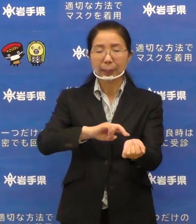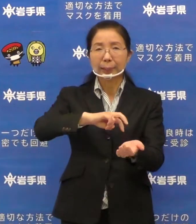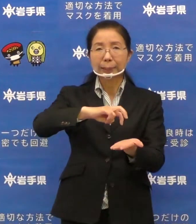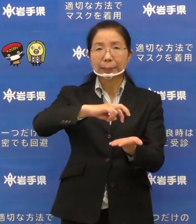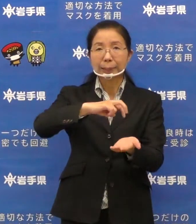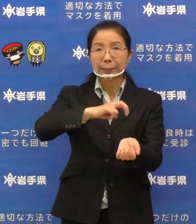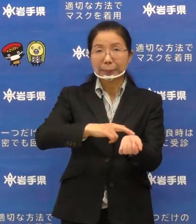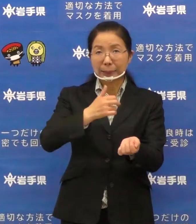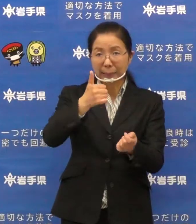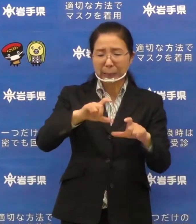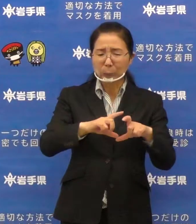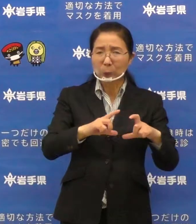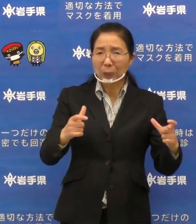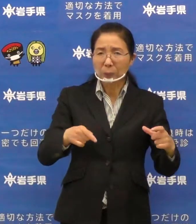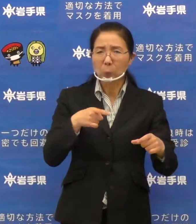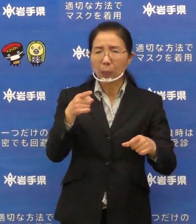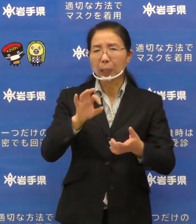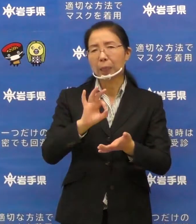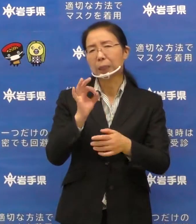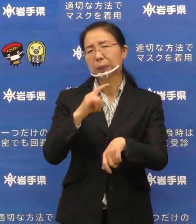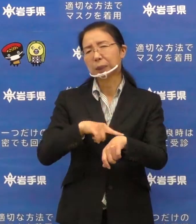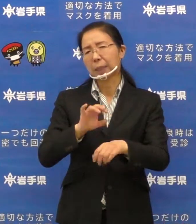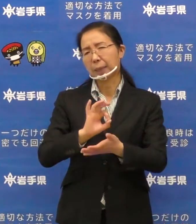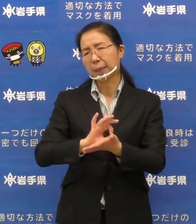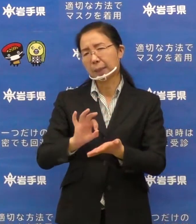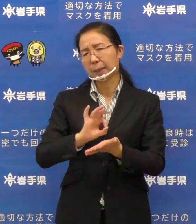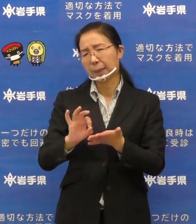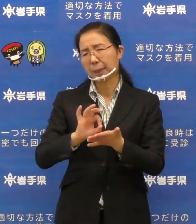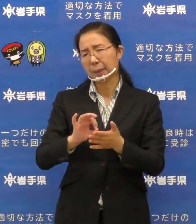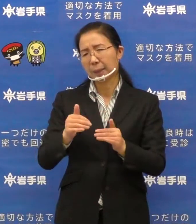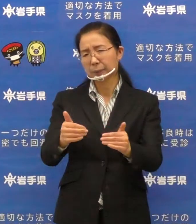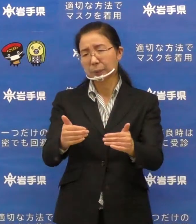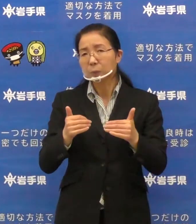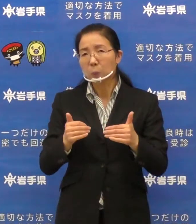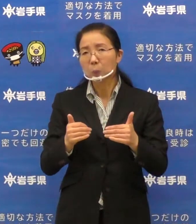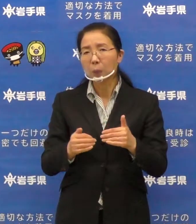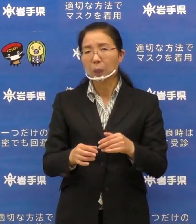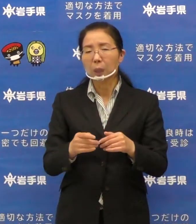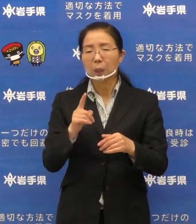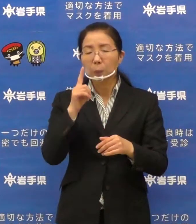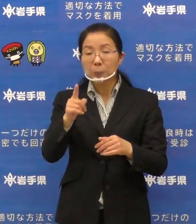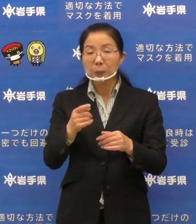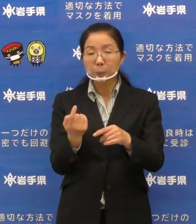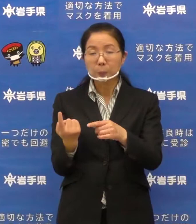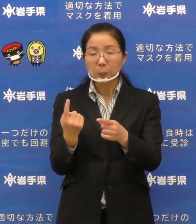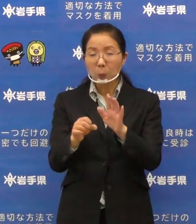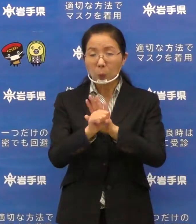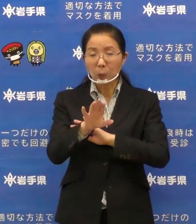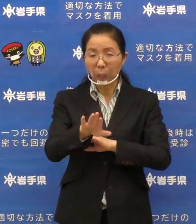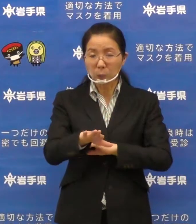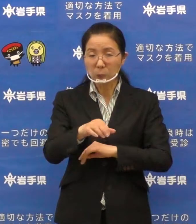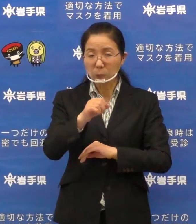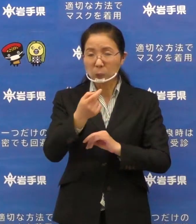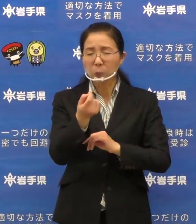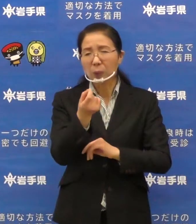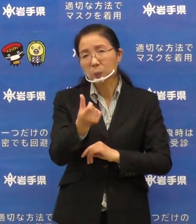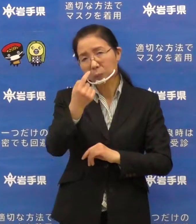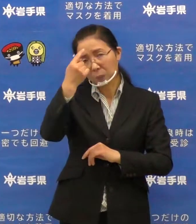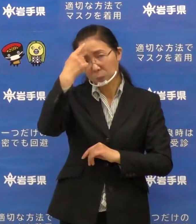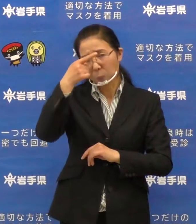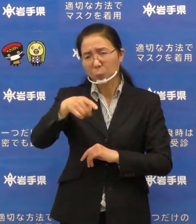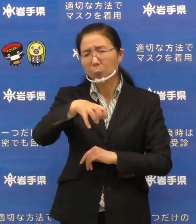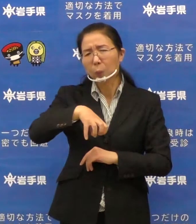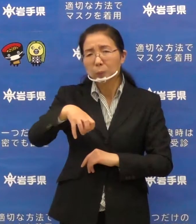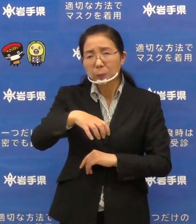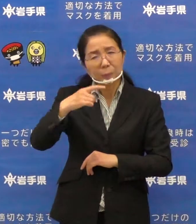ども、やはり時間がかかるということで目に見える効果っていうのはすぐ出てきてないのが現状ではありますが、その部分について何か